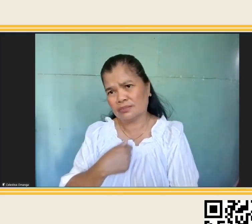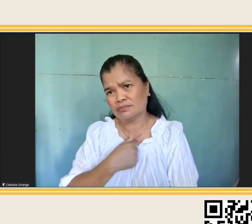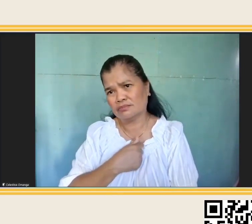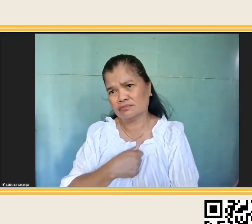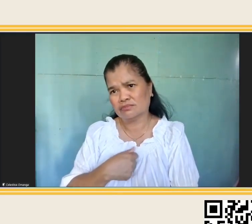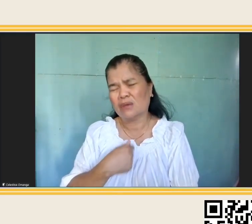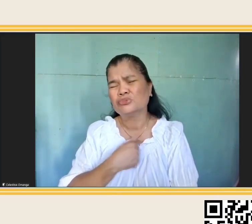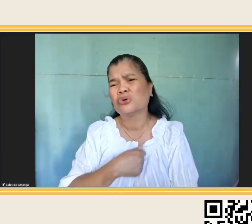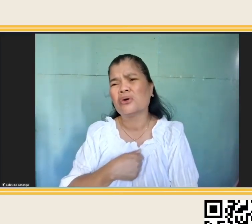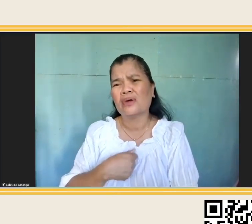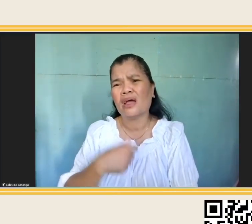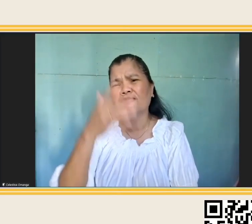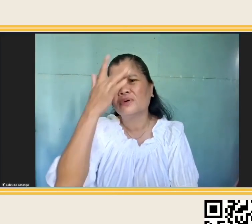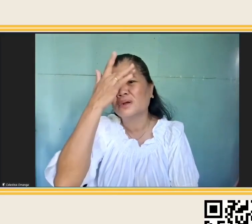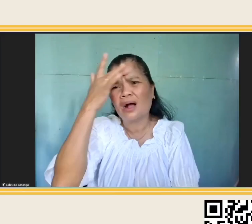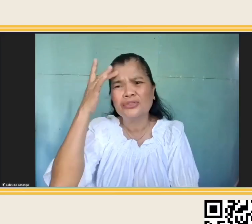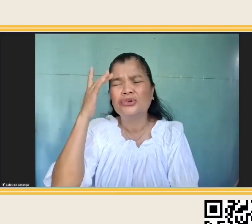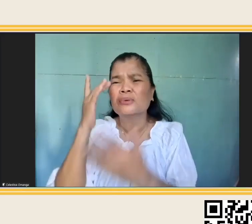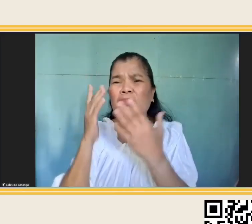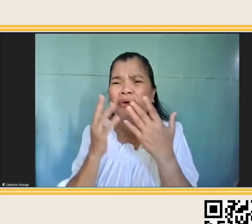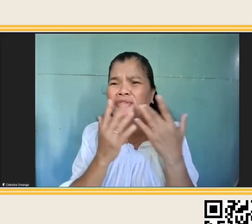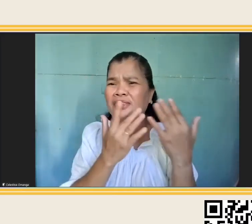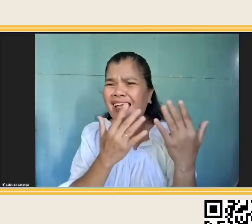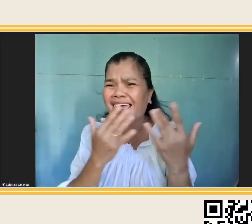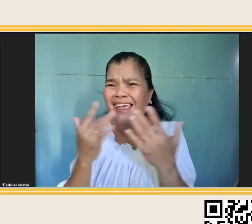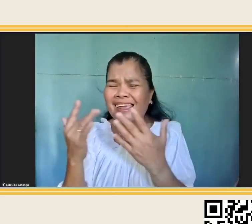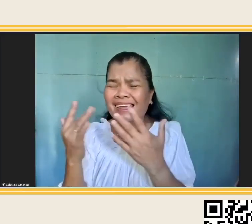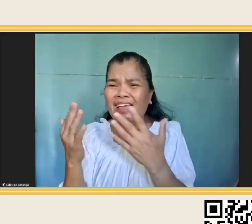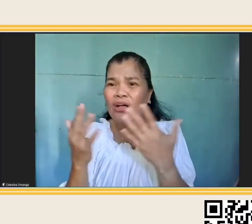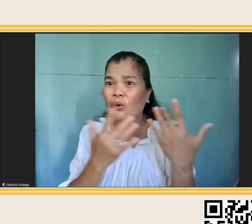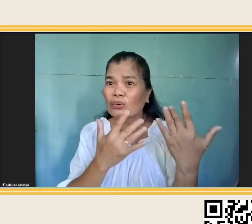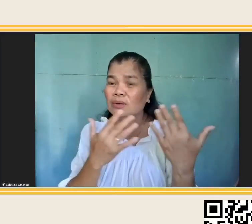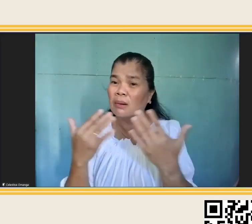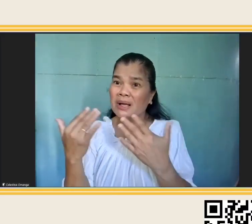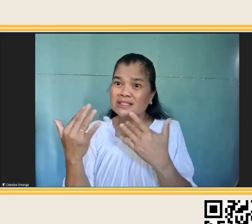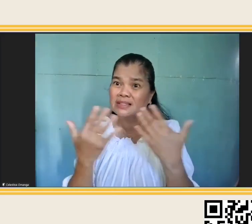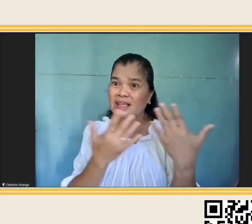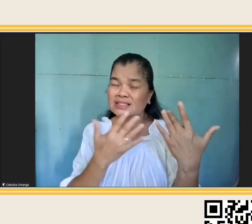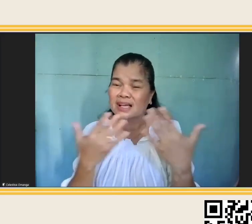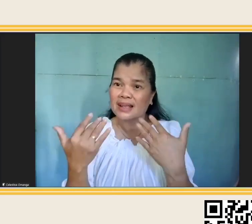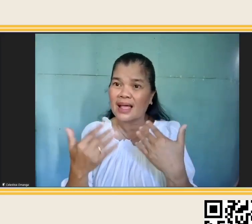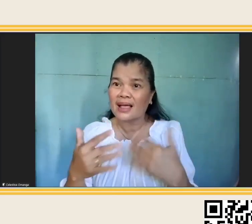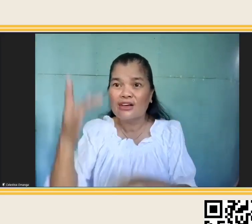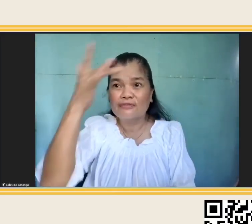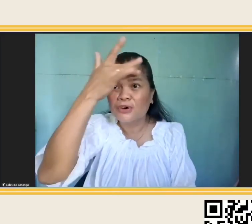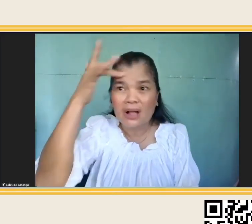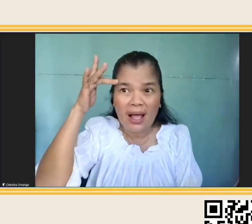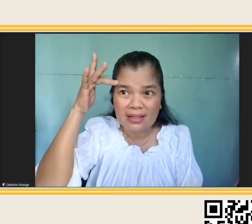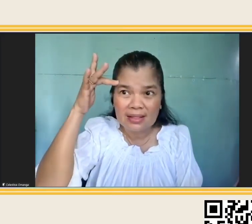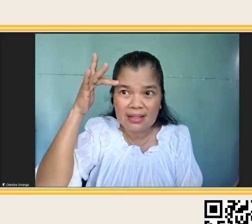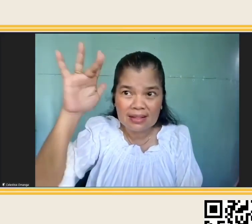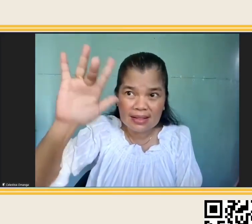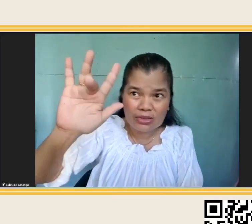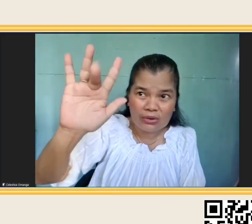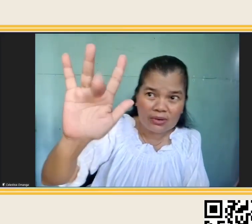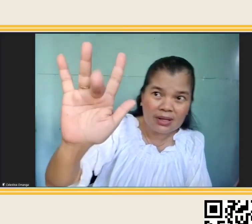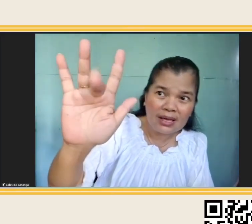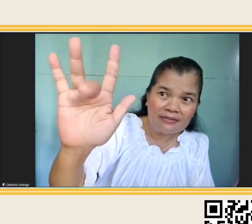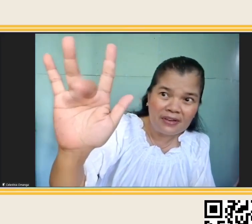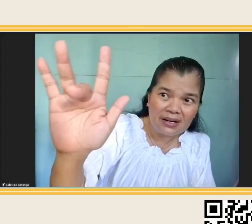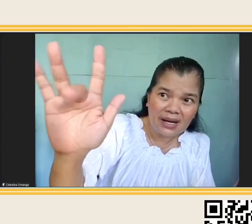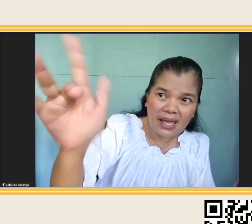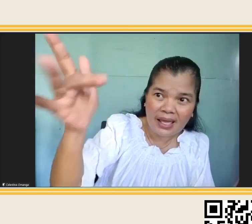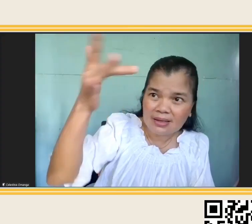sorry. I'm sorry, I forgot your birthday. O di ba, may sentence ka na. Forgot.